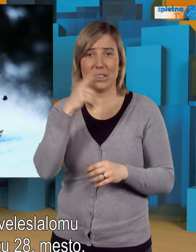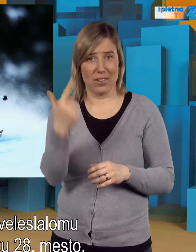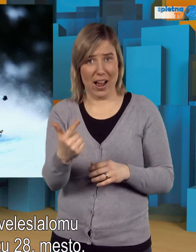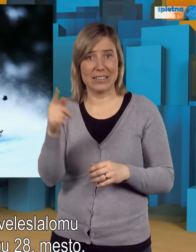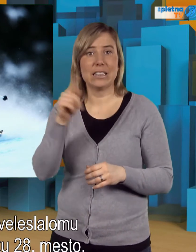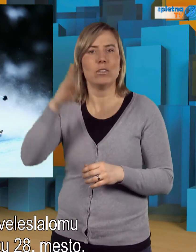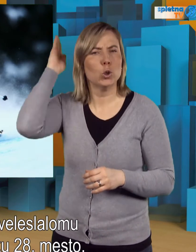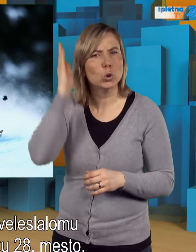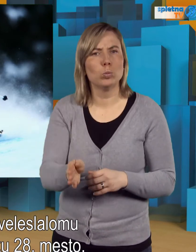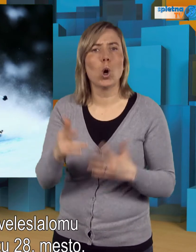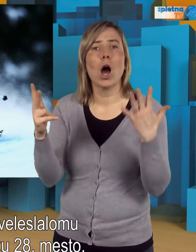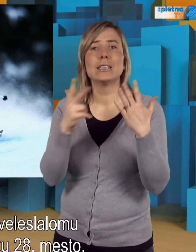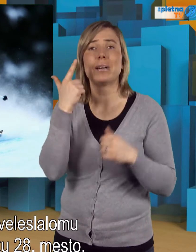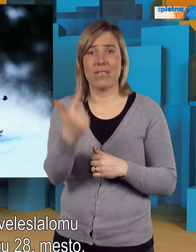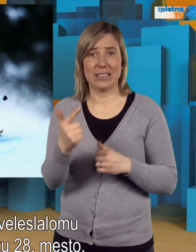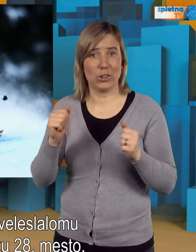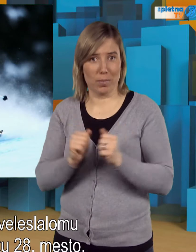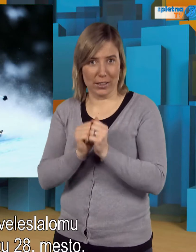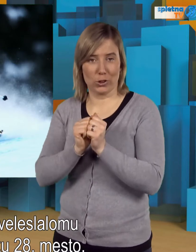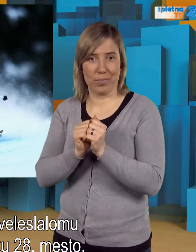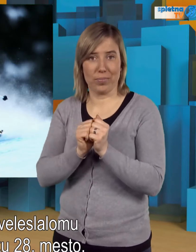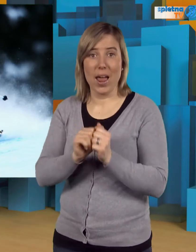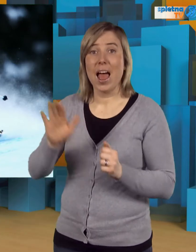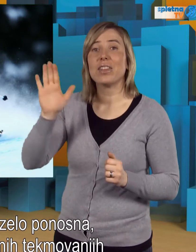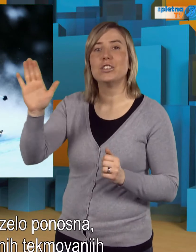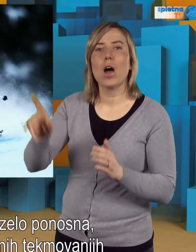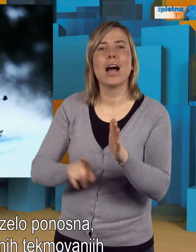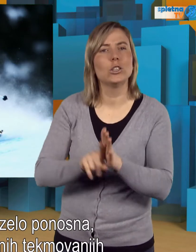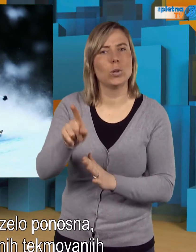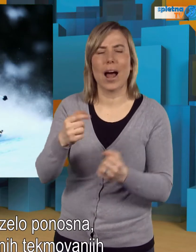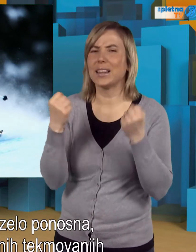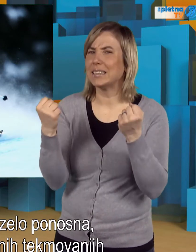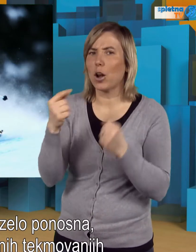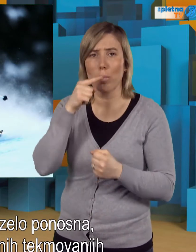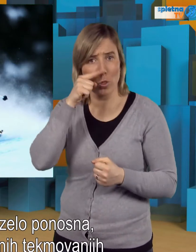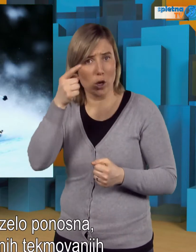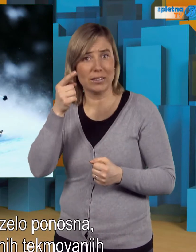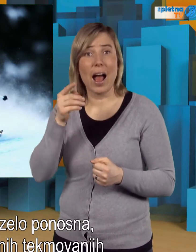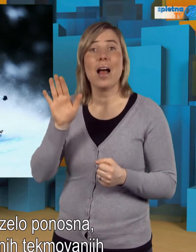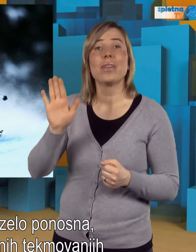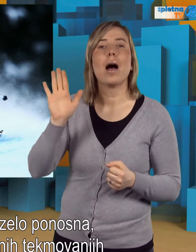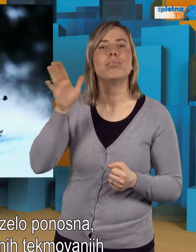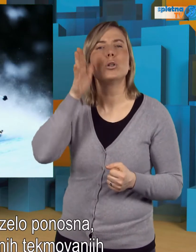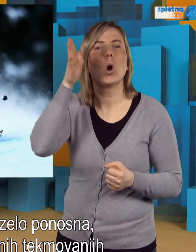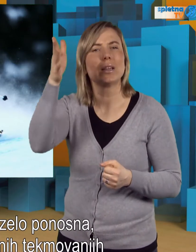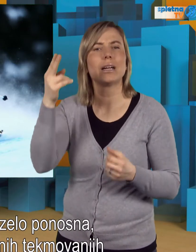mesto in v smuku 28. mesto. Na svoje rezultate je zelo ponosna, na prihodnjih